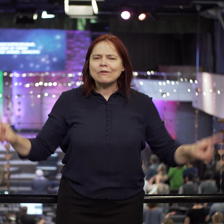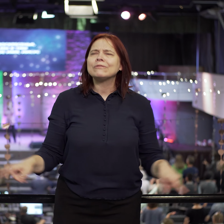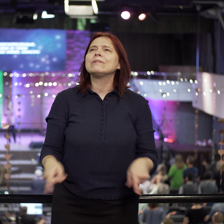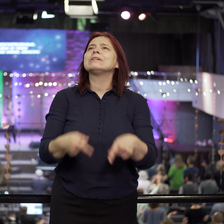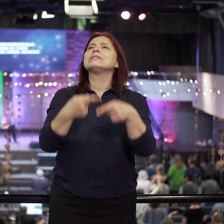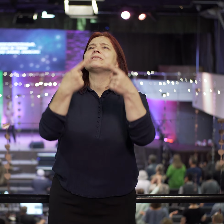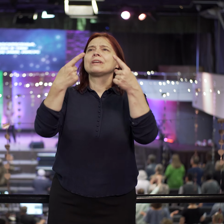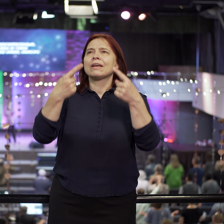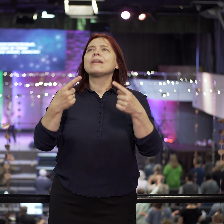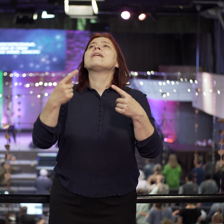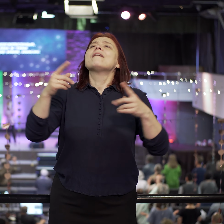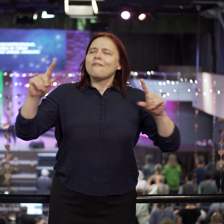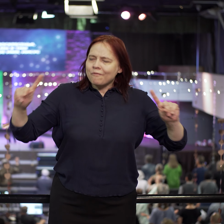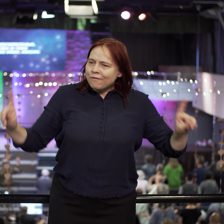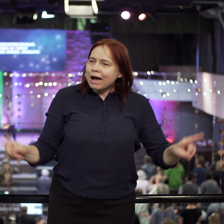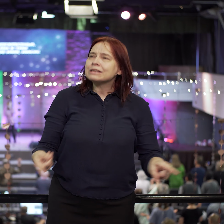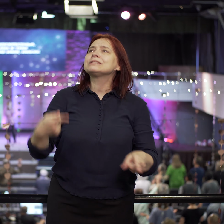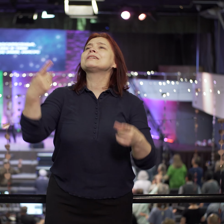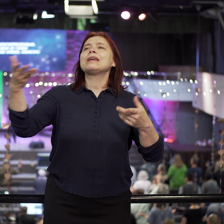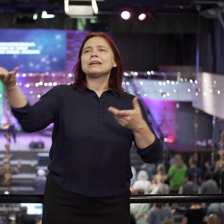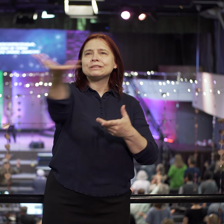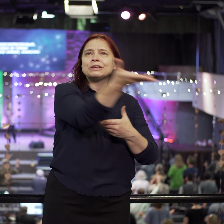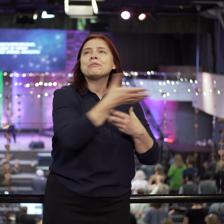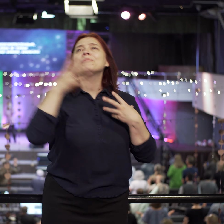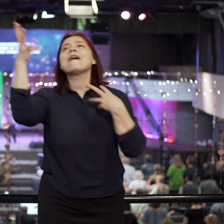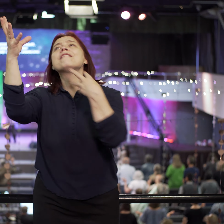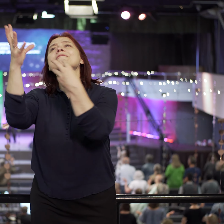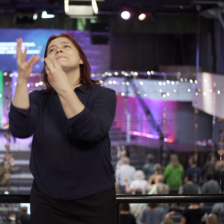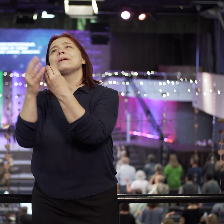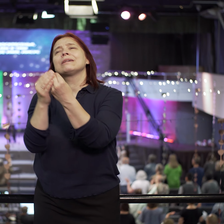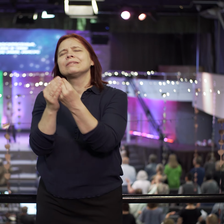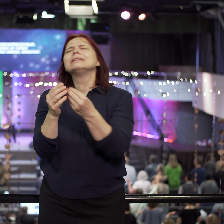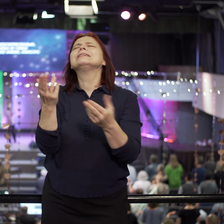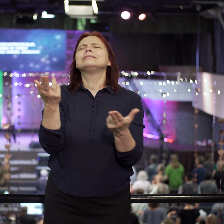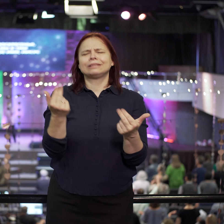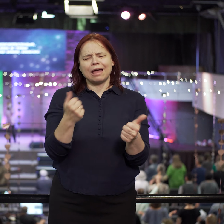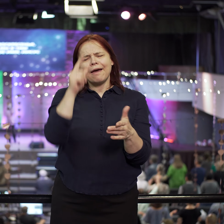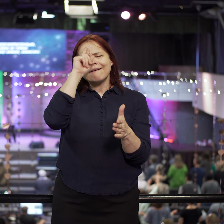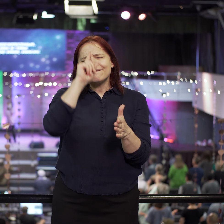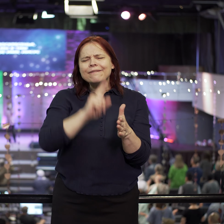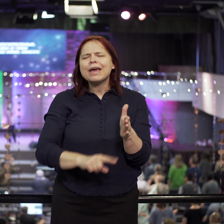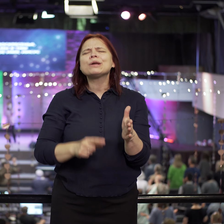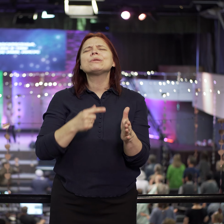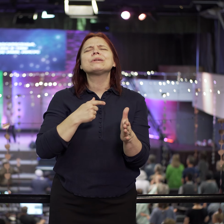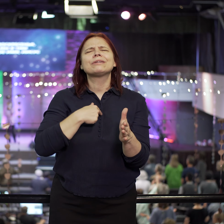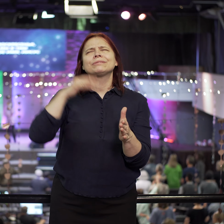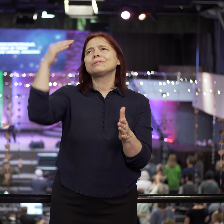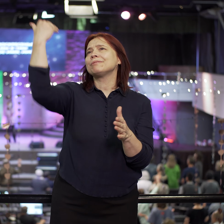воскресения, воскреснем мы в Тебе. Да, верю я в